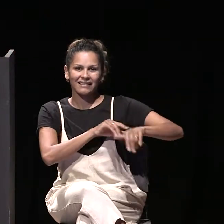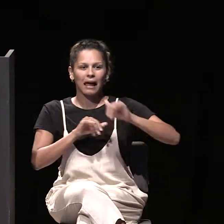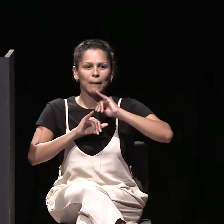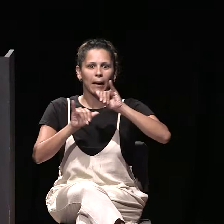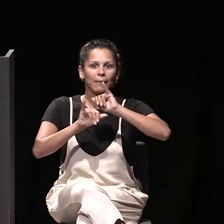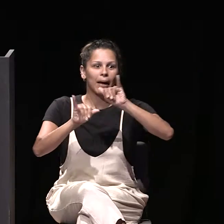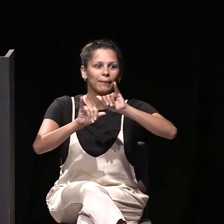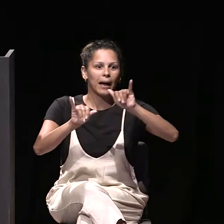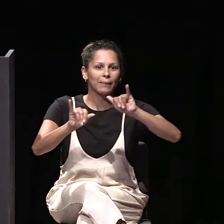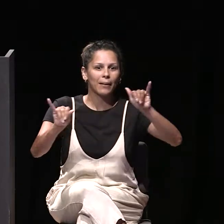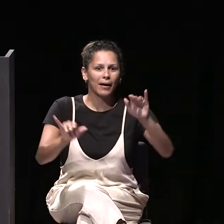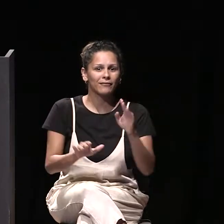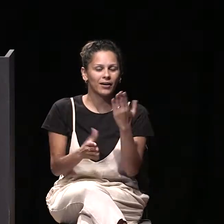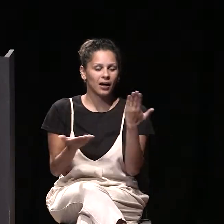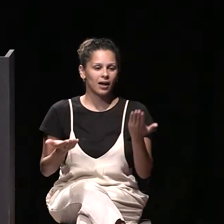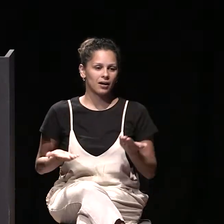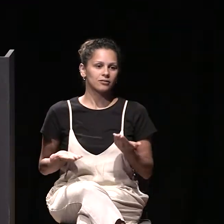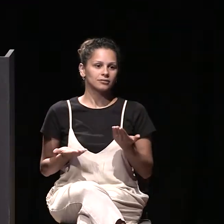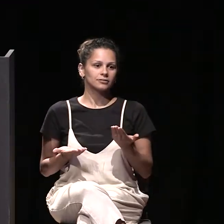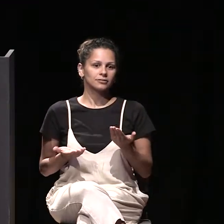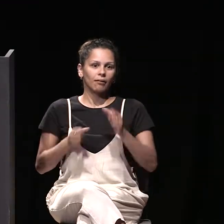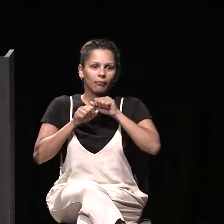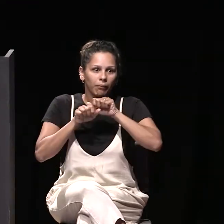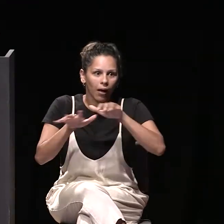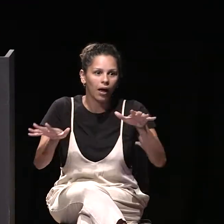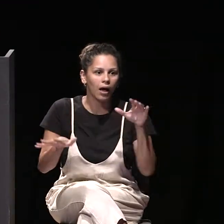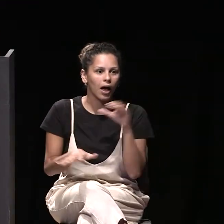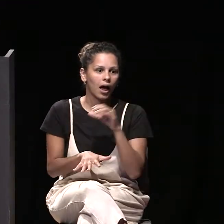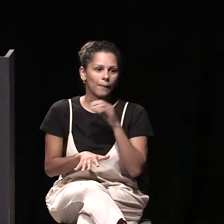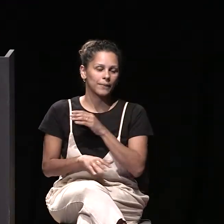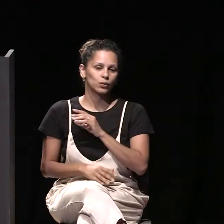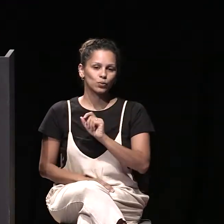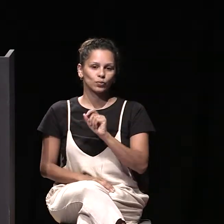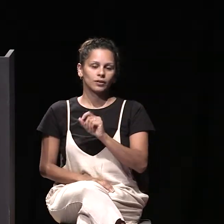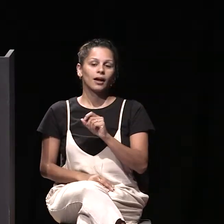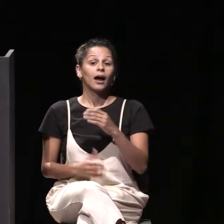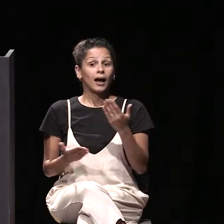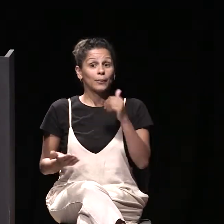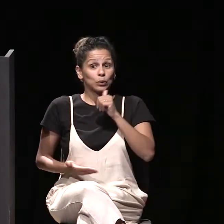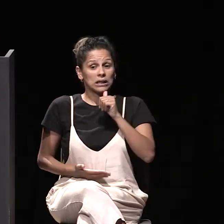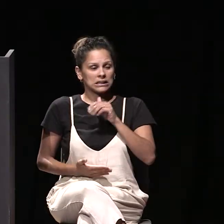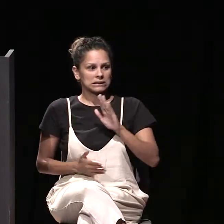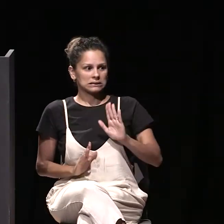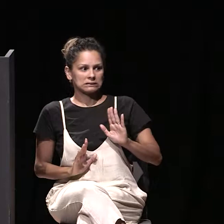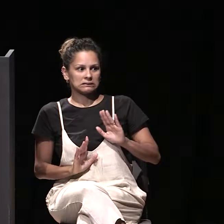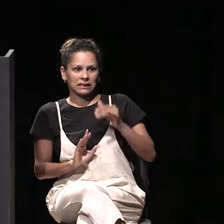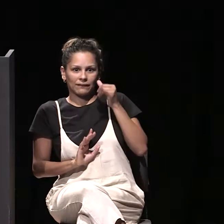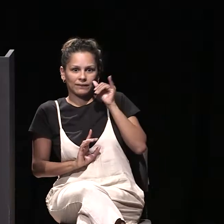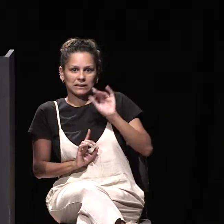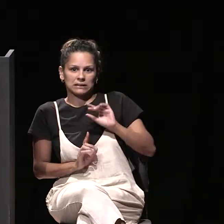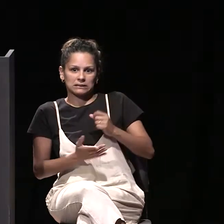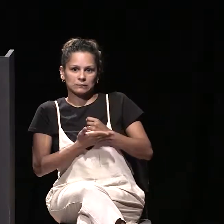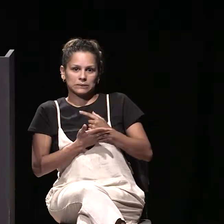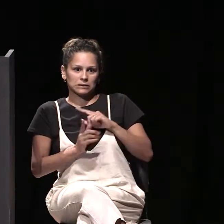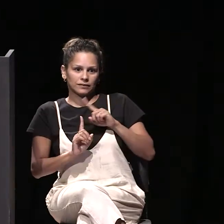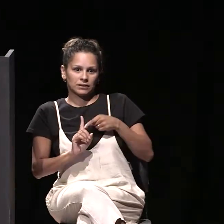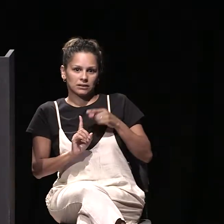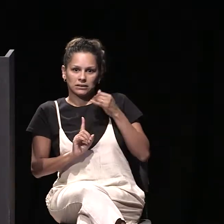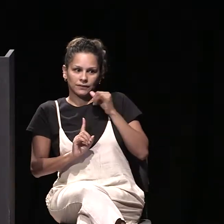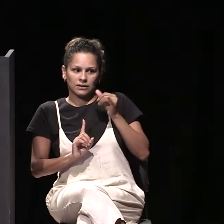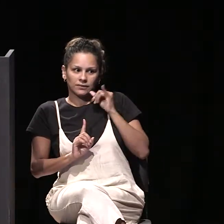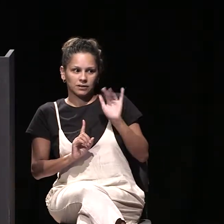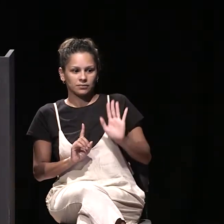rapidamente. Isso limita também que as mulheres usem métodos anticoncepcionais. A falta de conhecimento,